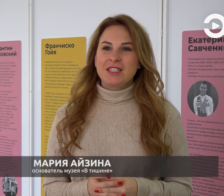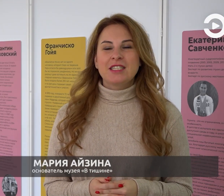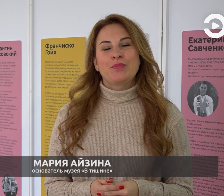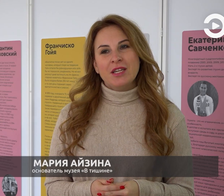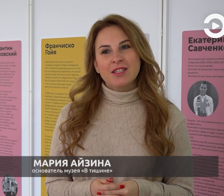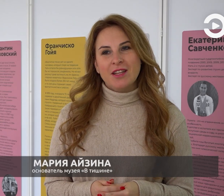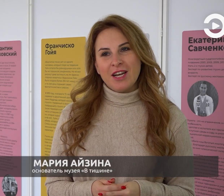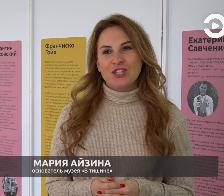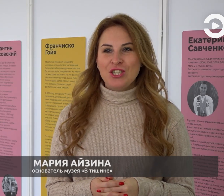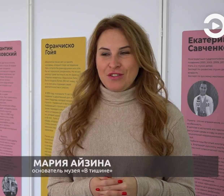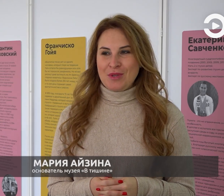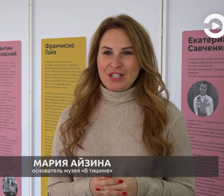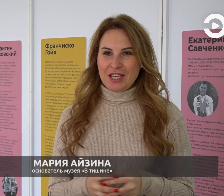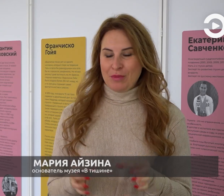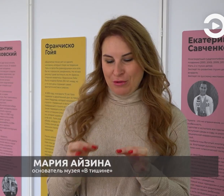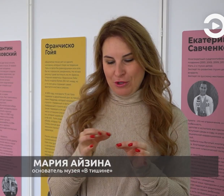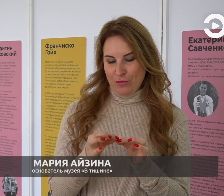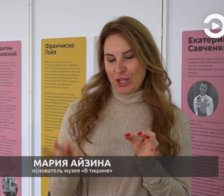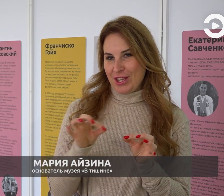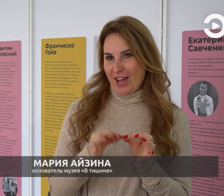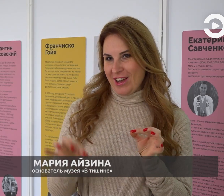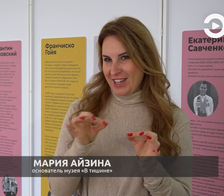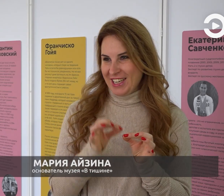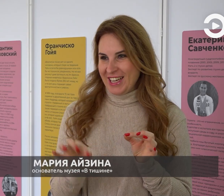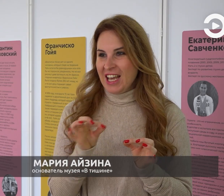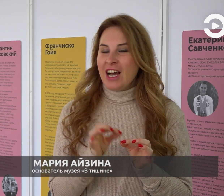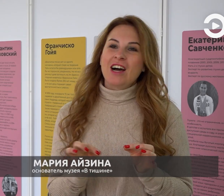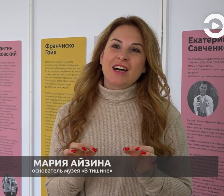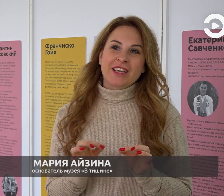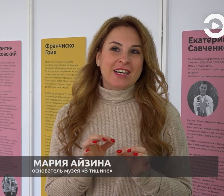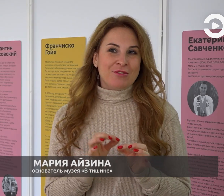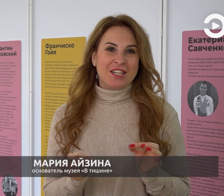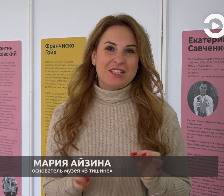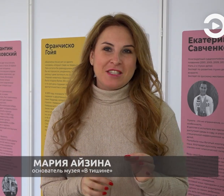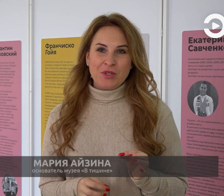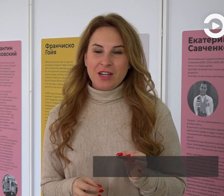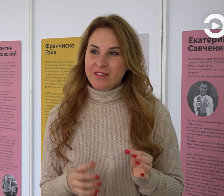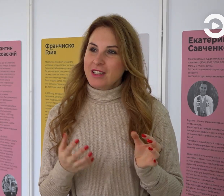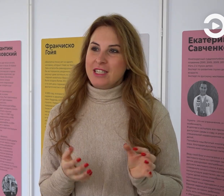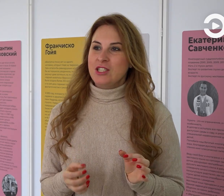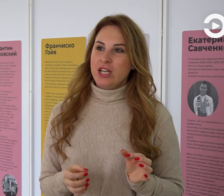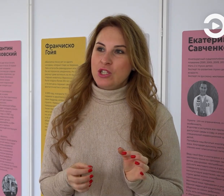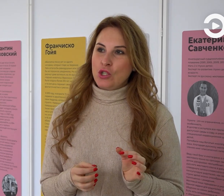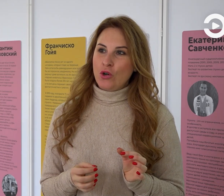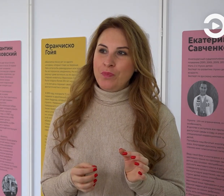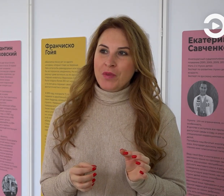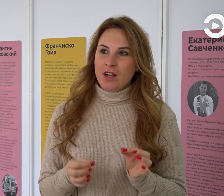Кстати, Пенза на жестовом языке будет вот так. Я это узнала совсем недавно. Это означает, что